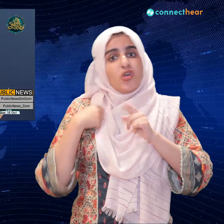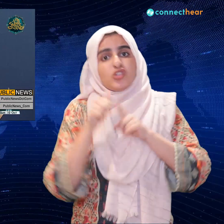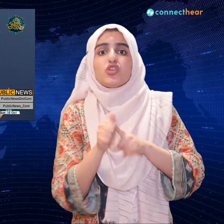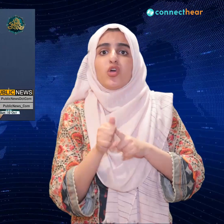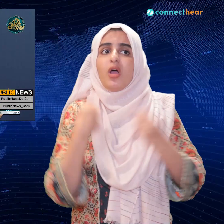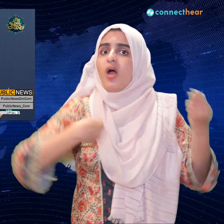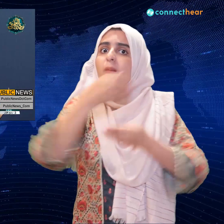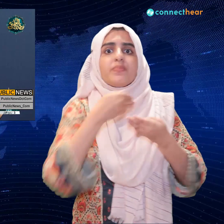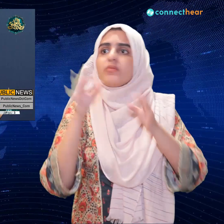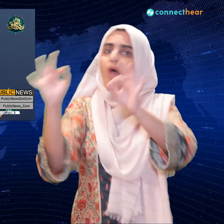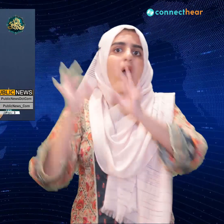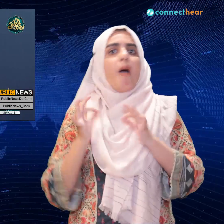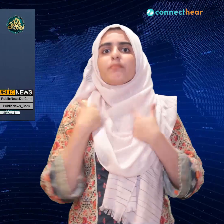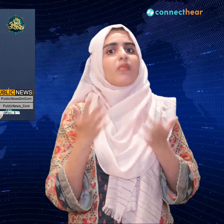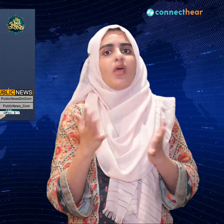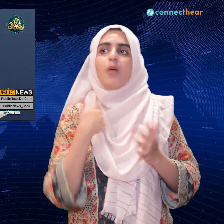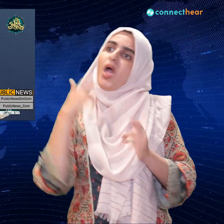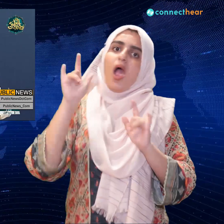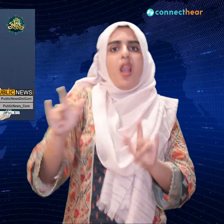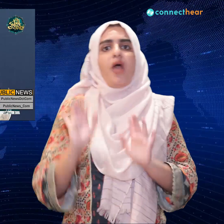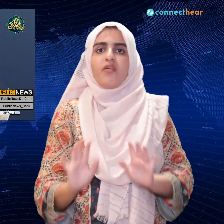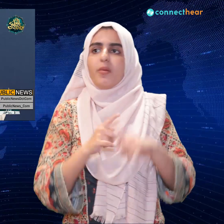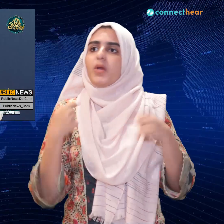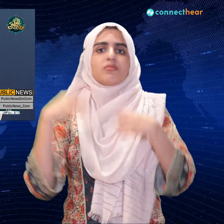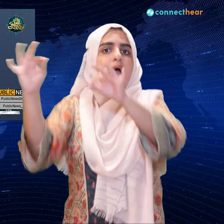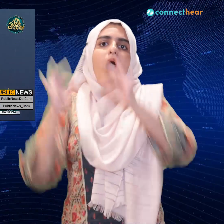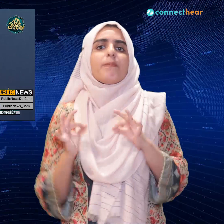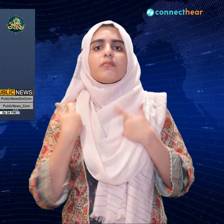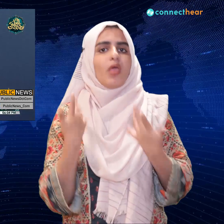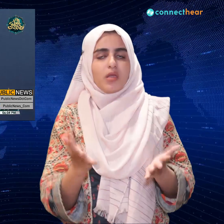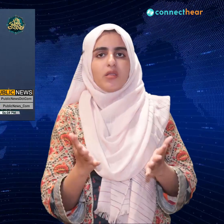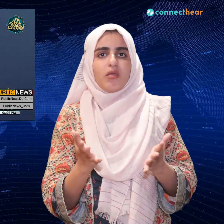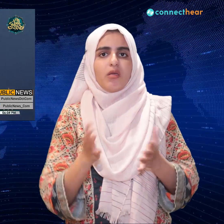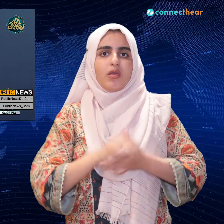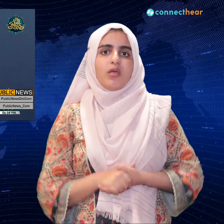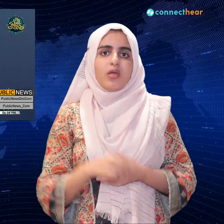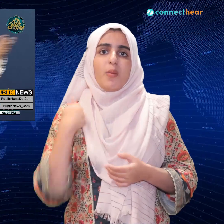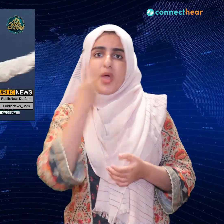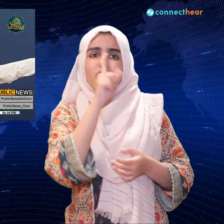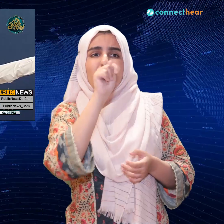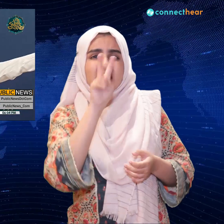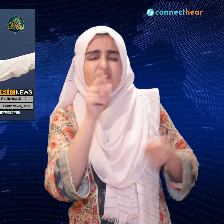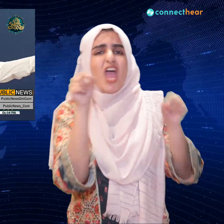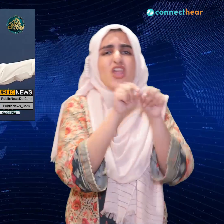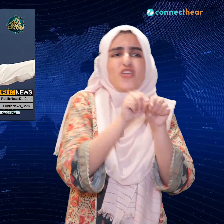اور کنفیوژن ہے ٹوٹل. ڈرامے جی ٹی وی کے اوپر میں آیا، میں نے لوگوں کو سمجھایا، میں نے کہا یہ تم ڈرامے وہ سارا